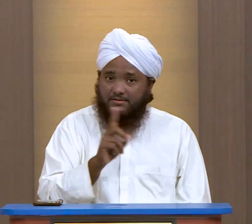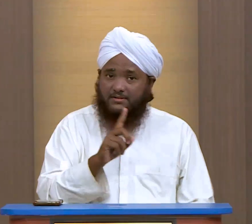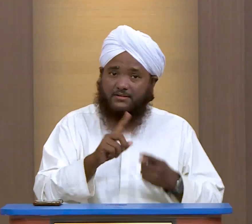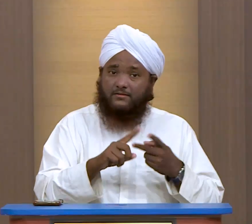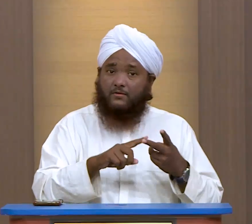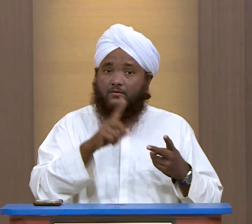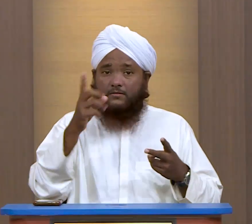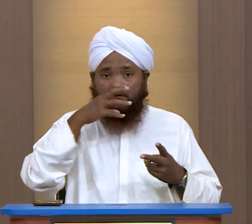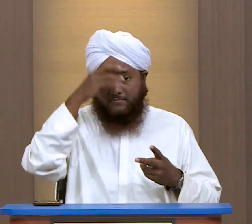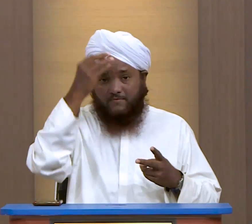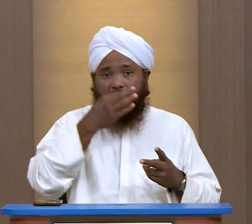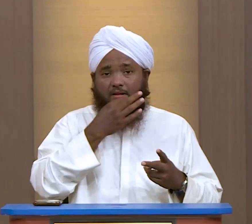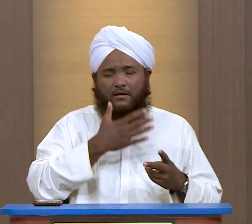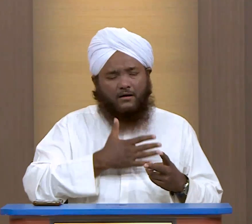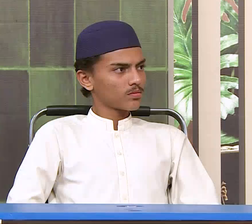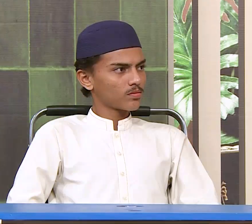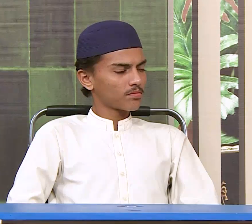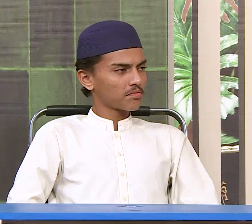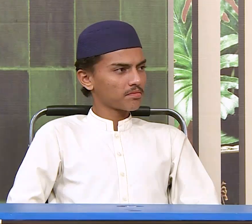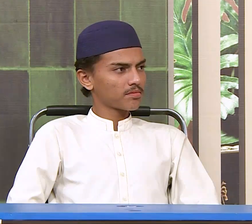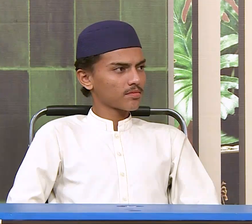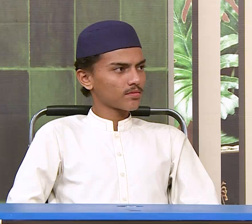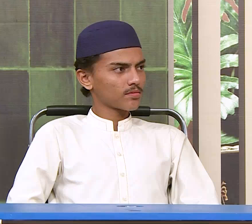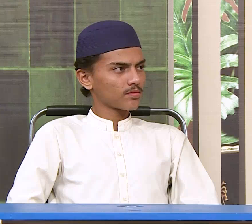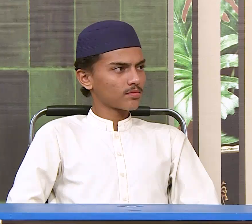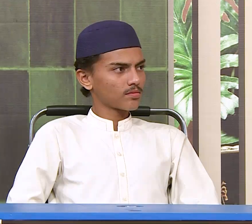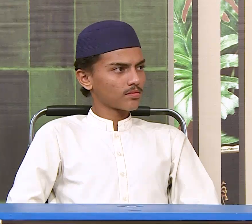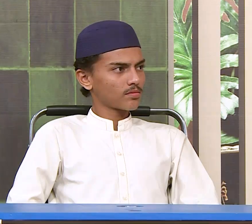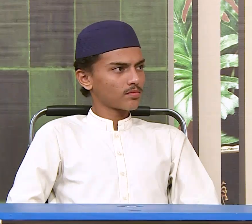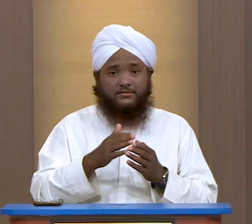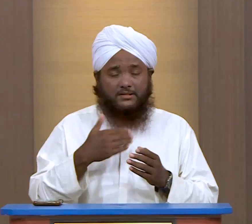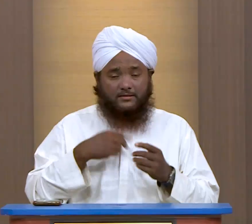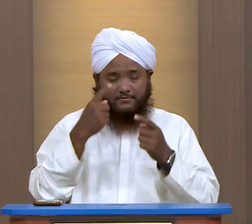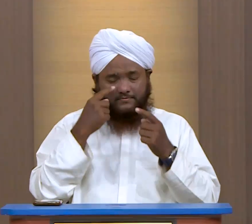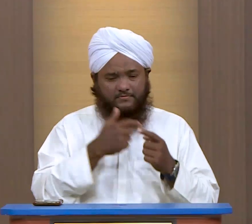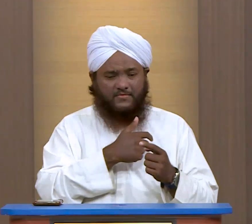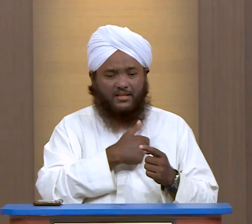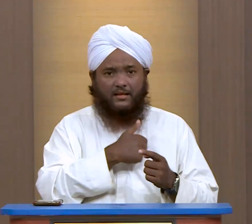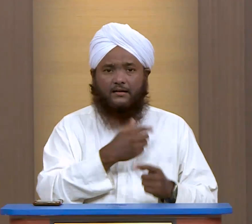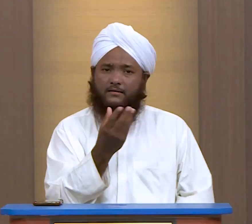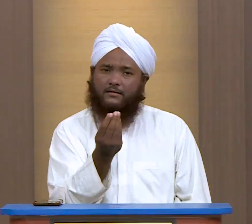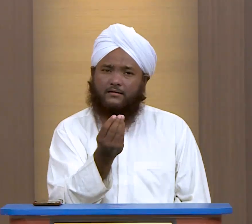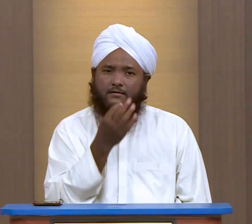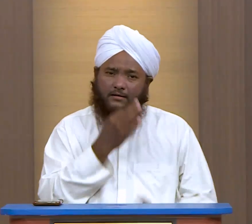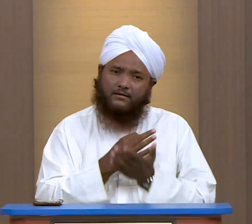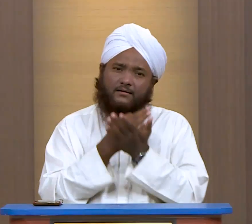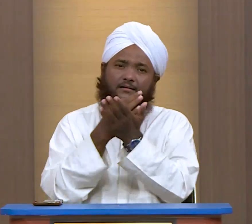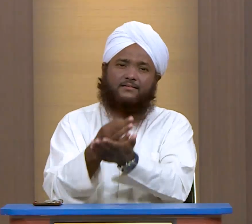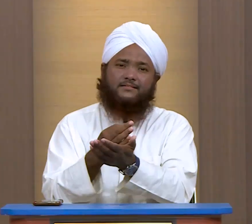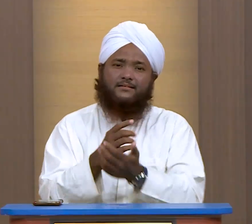ان سے تعظیم کی بات کہنا، اور ان کے لیے عاجزی کا بازو بچھا نرم دلی سے، اور عرض کر کہ اے میرے رب تو ان دونوں